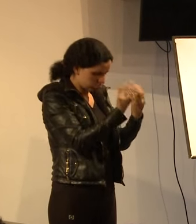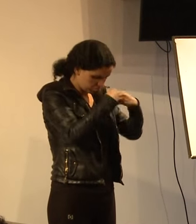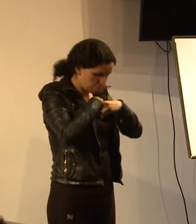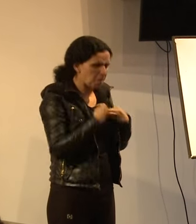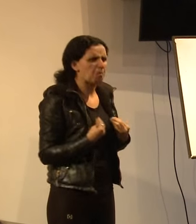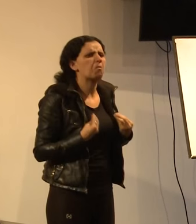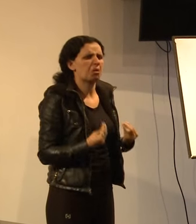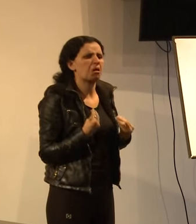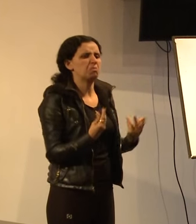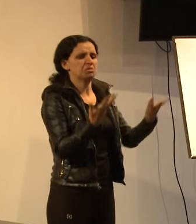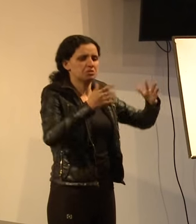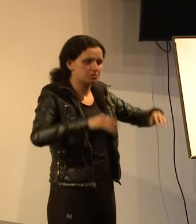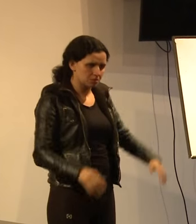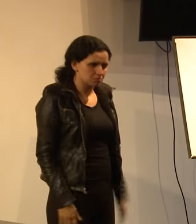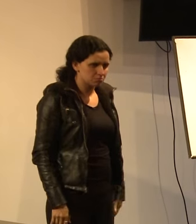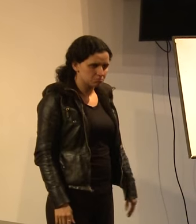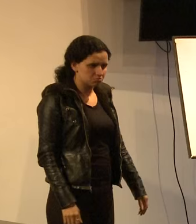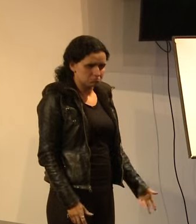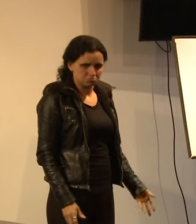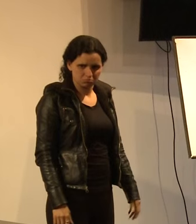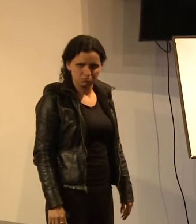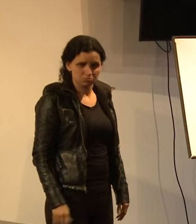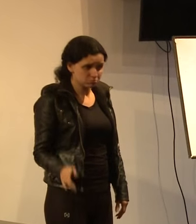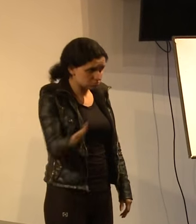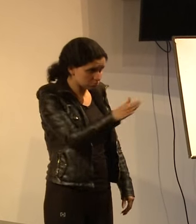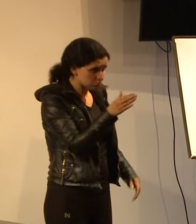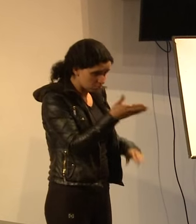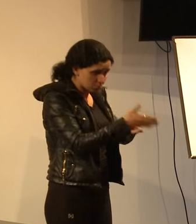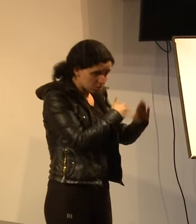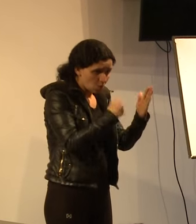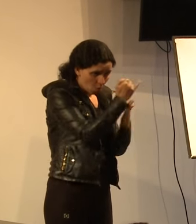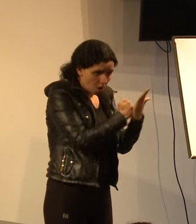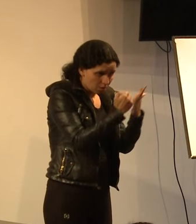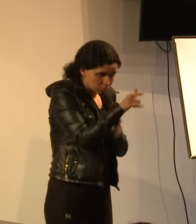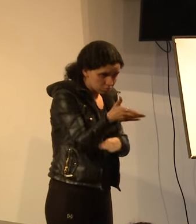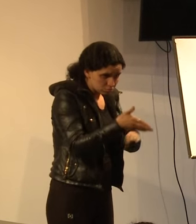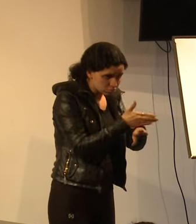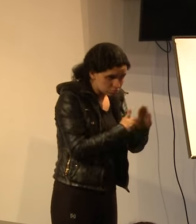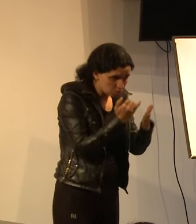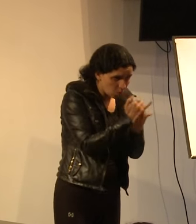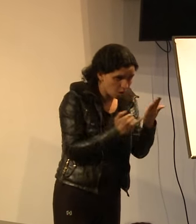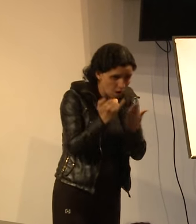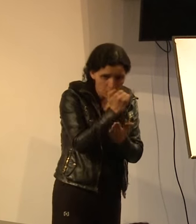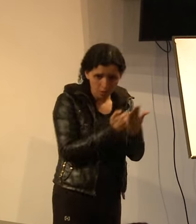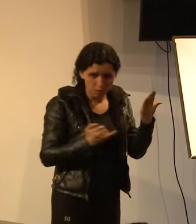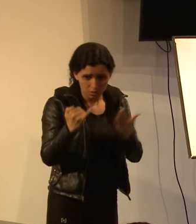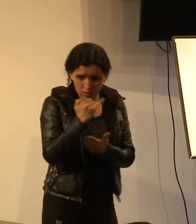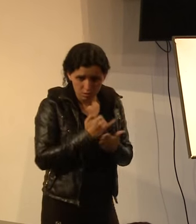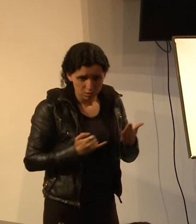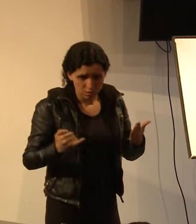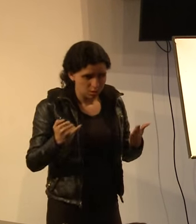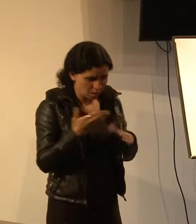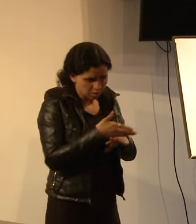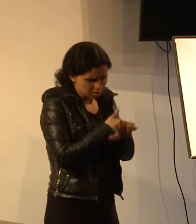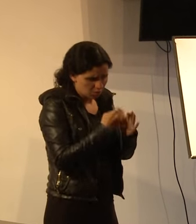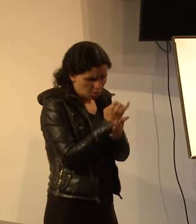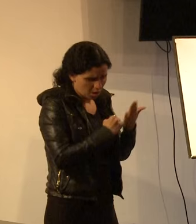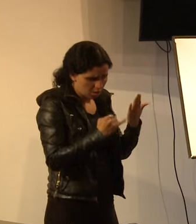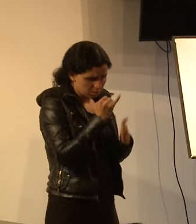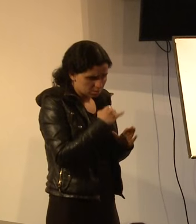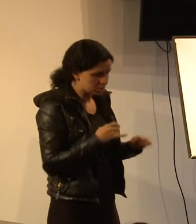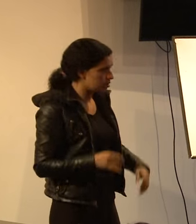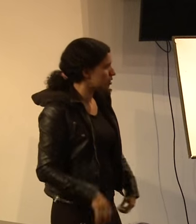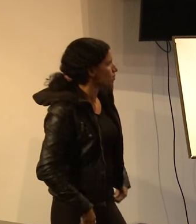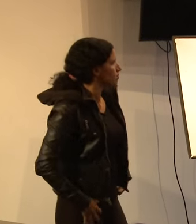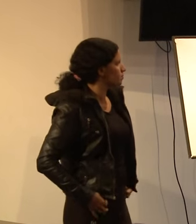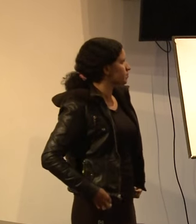ser humano aprender a dibujar? ¿Ustedes han dibujado? Les voy a pedir un favor. Qué pena lo ¿cómo se